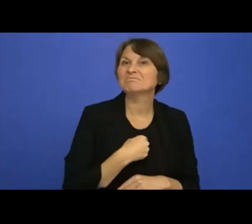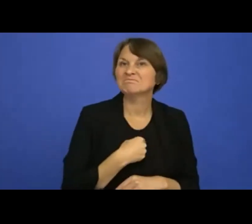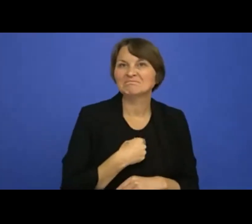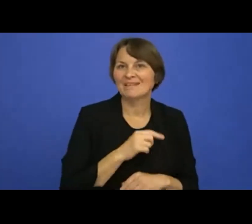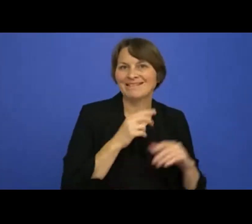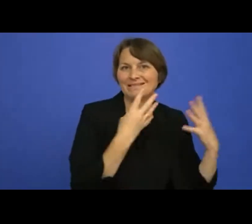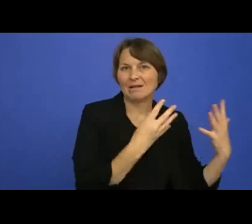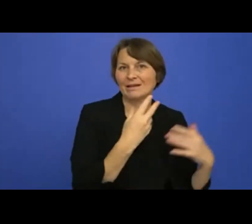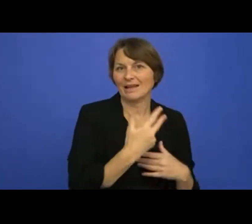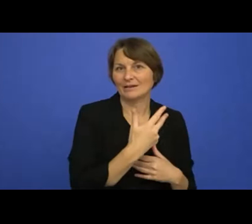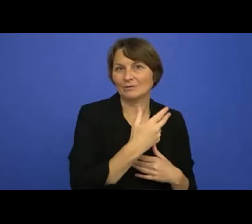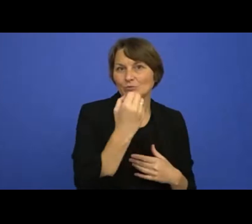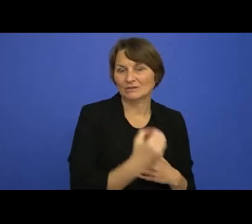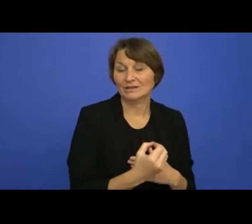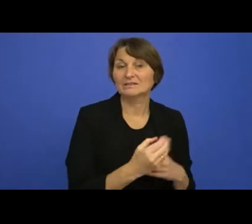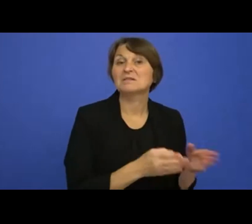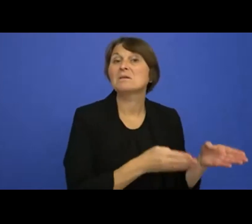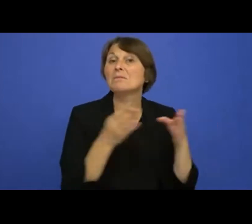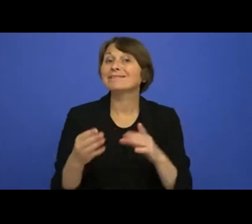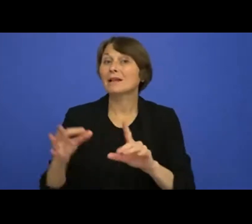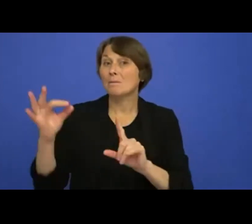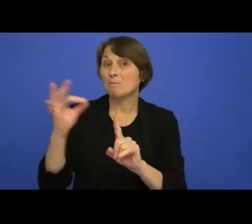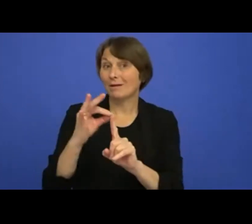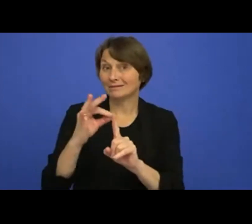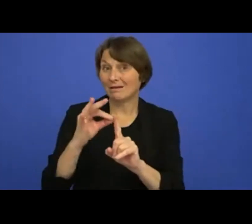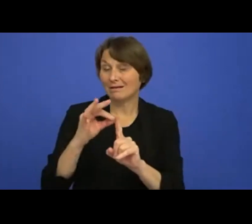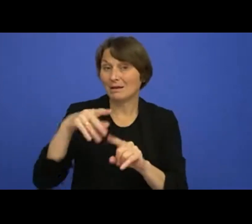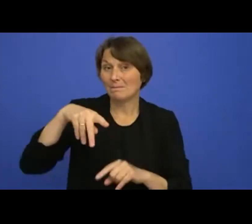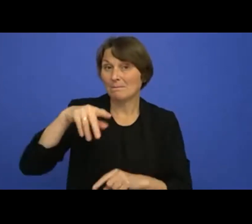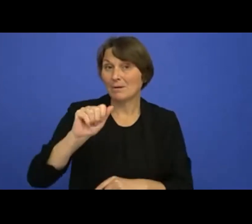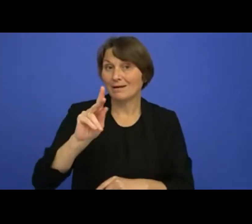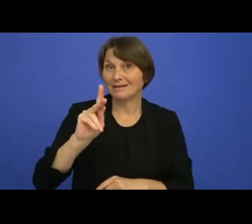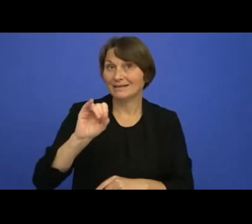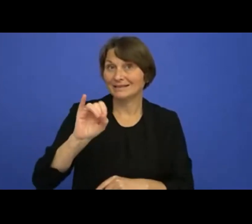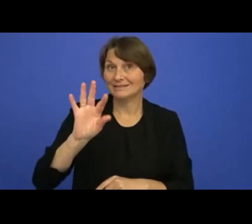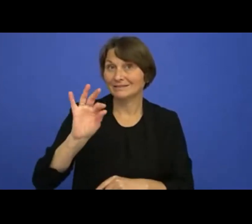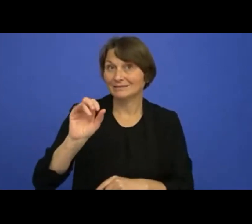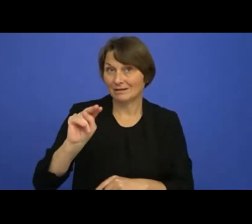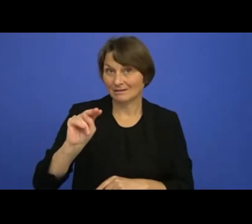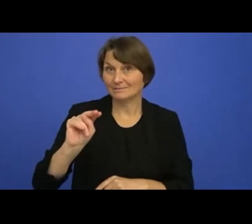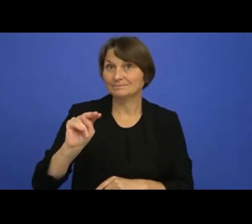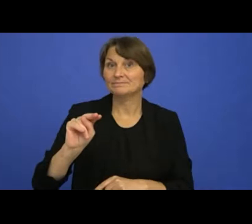entre les familles les plus riches et les plus pauvres, c'est 3%. Au Pakistan, par contre, les plus riches